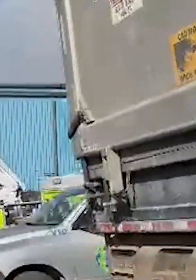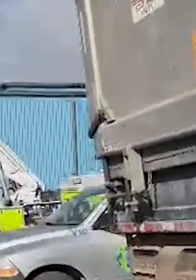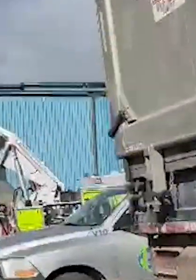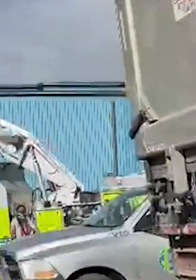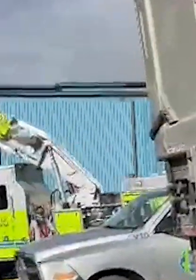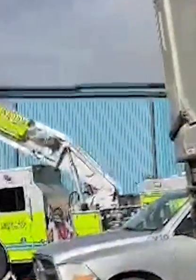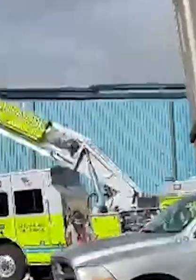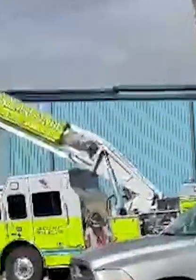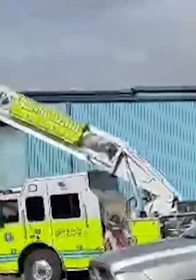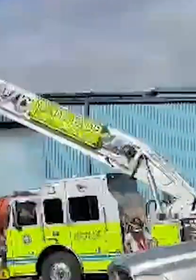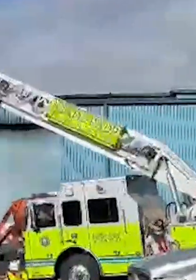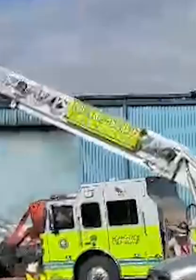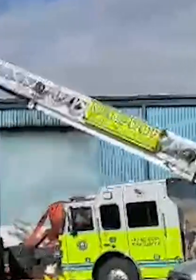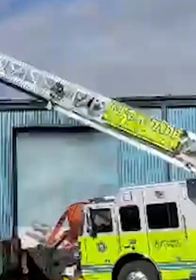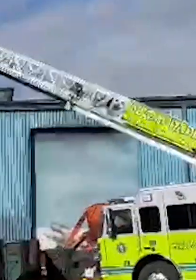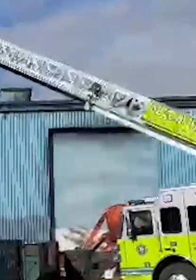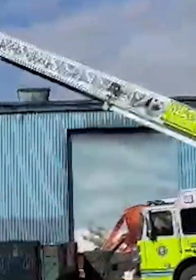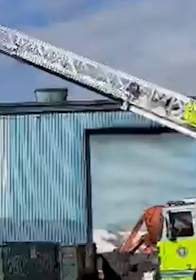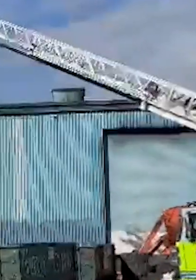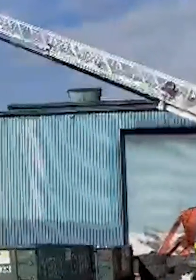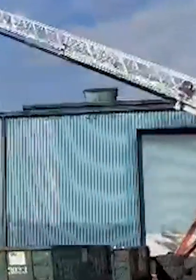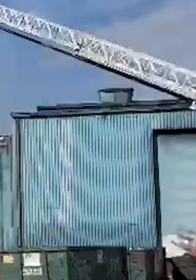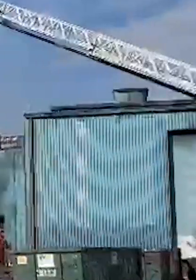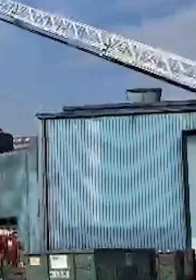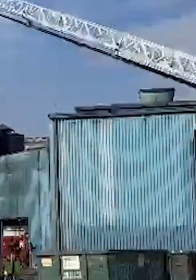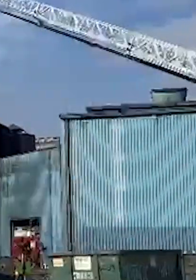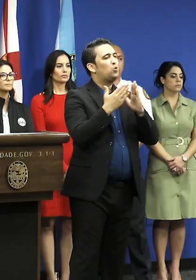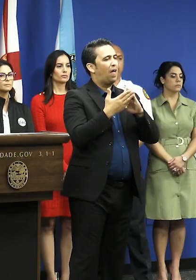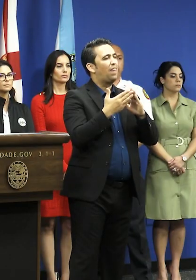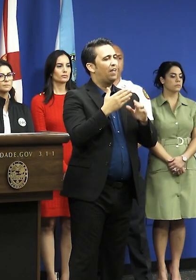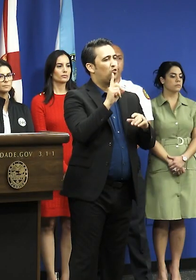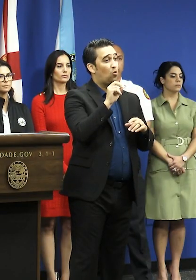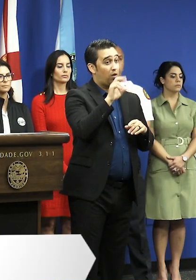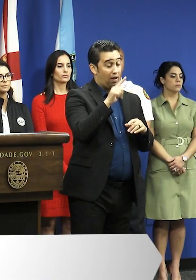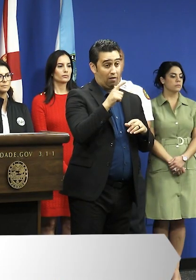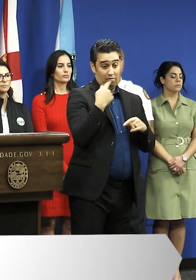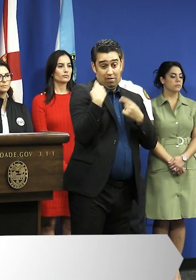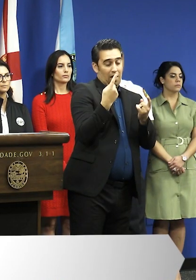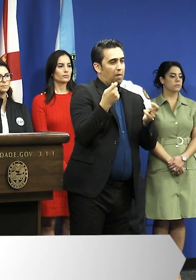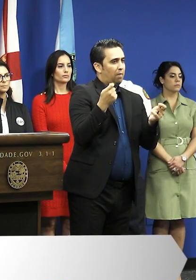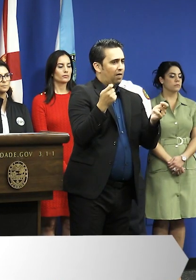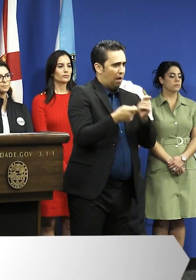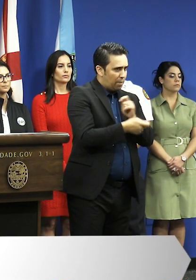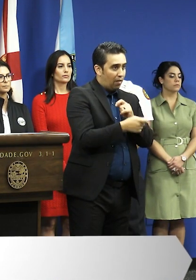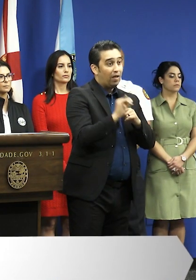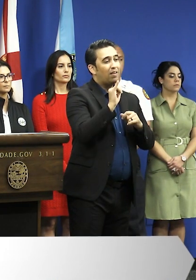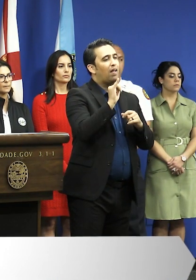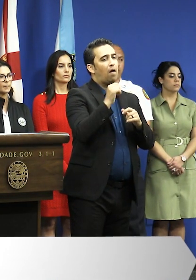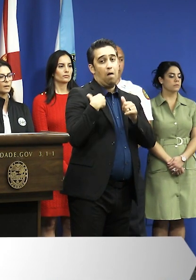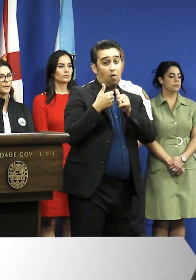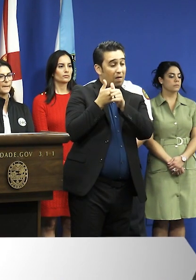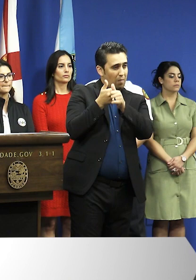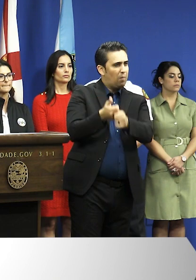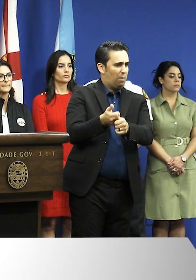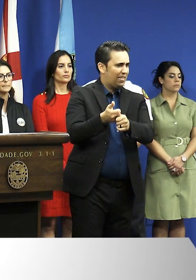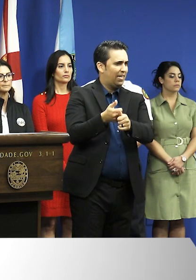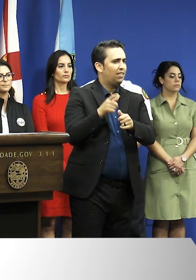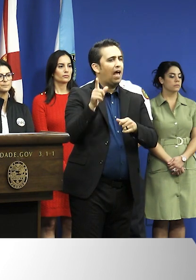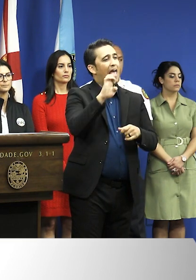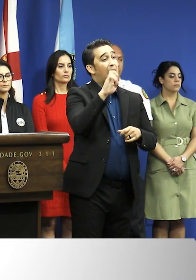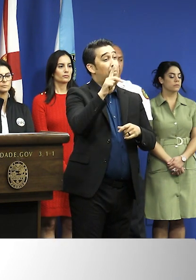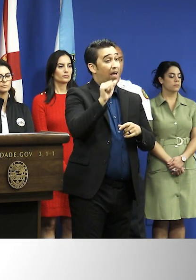coordinación con el condado y con la ciudad de Doral, basados en cambios en la situación y reportajes de la EPA.